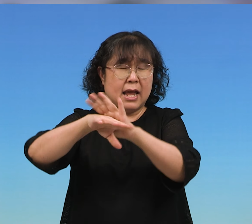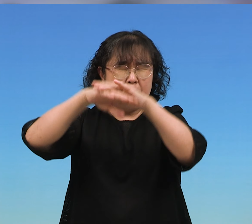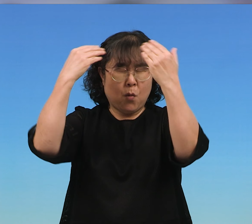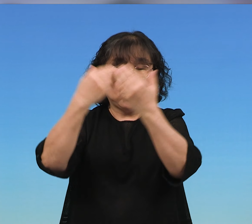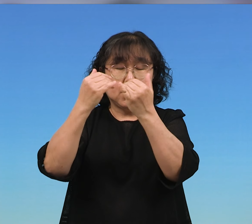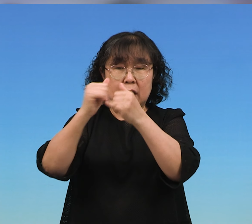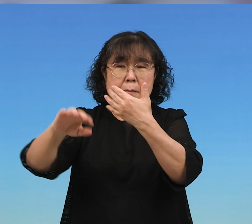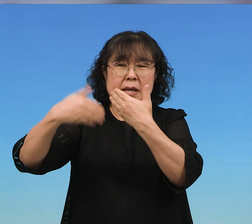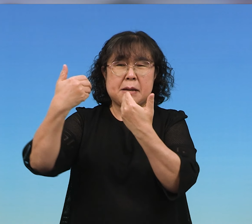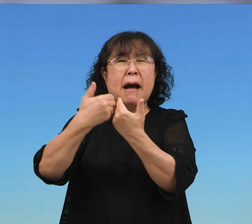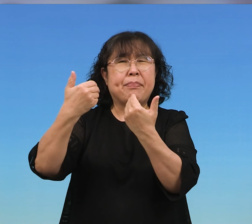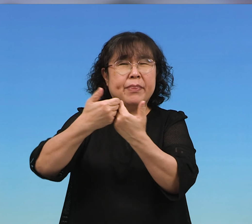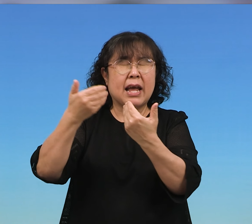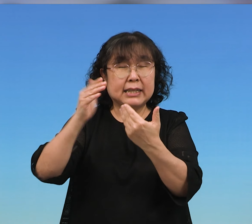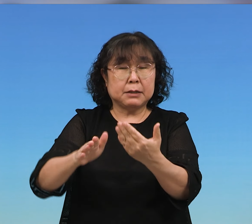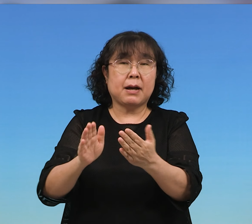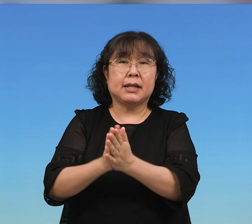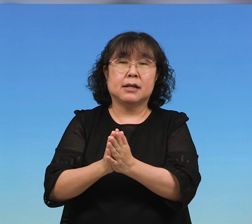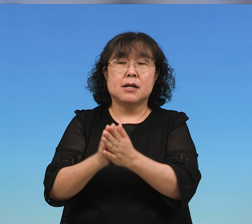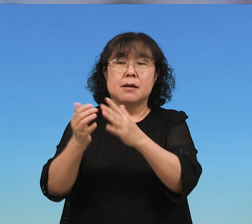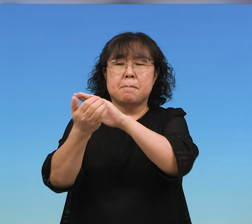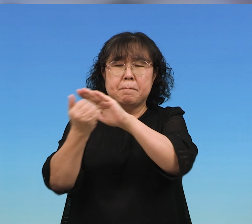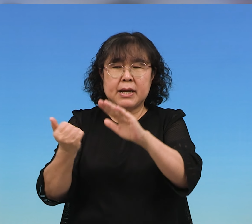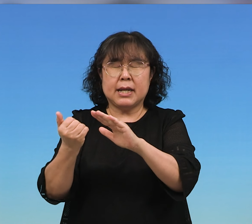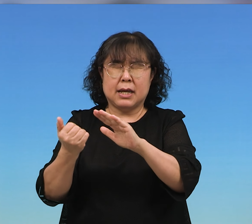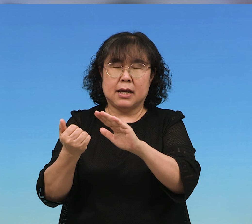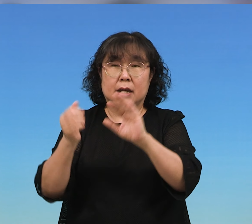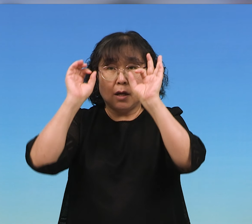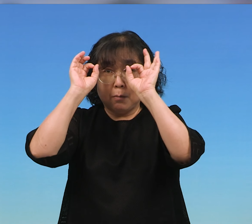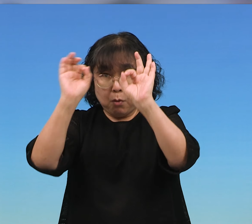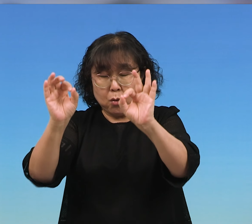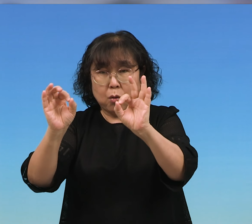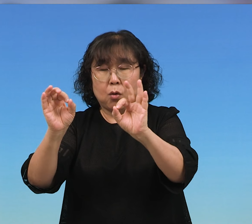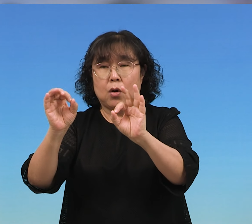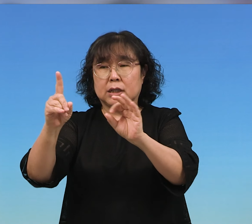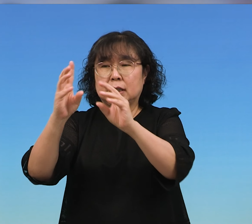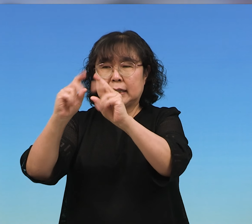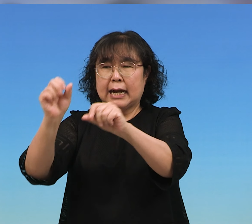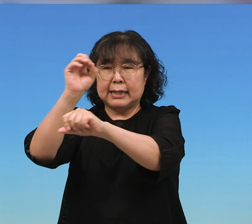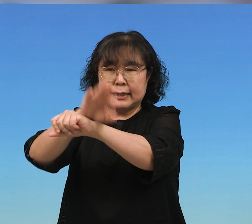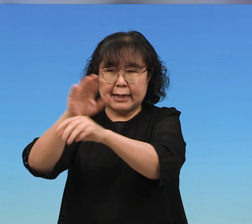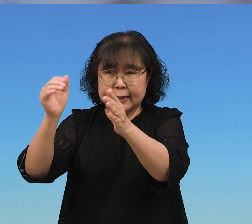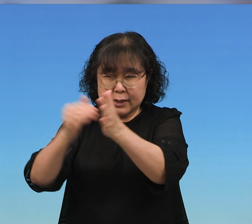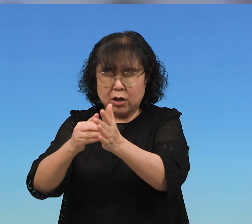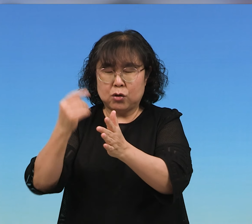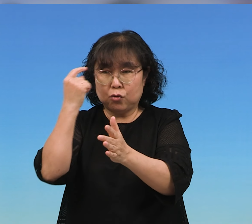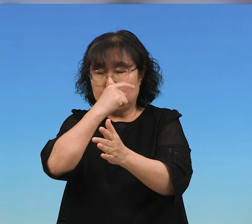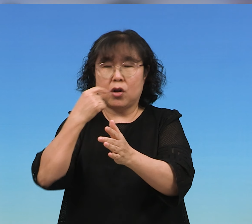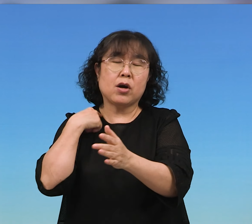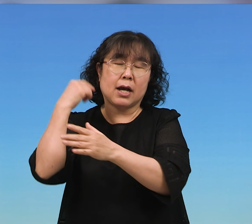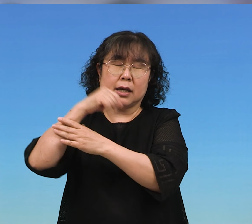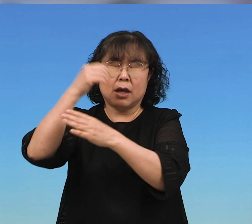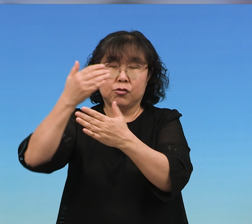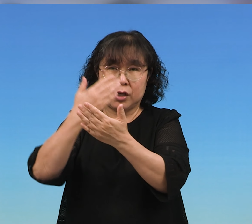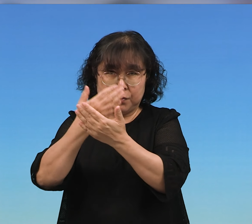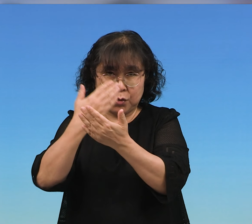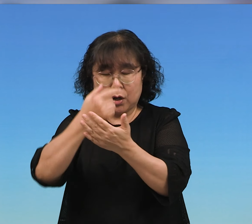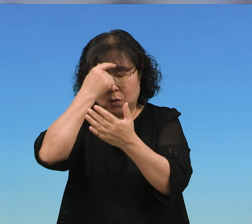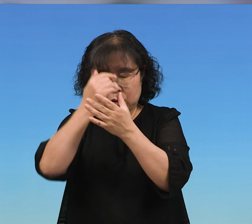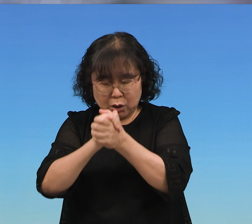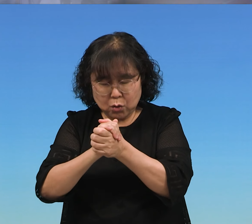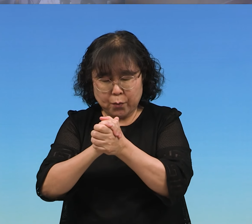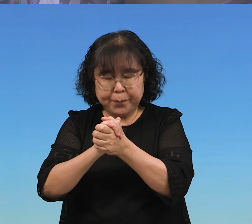땅을 매입했던 그 장관 같은 안목을 주시기 원합니다. 이런 사모하는 마음으로 우리 한 번 더 주님 앞에 찬양하며